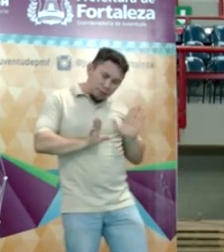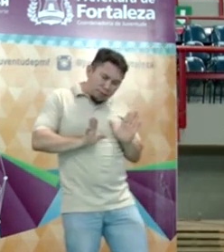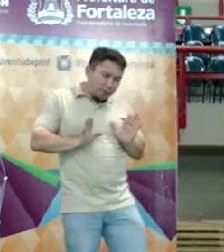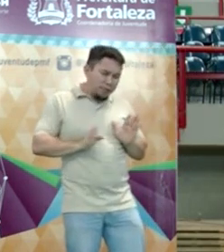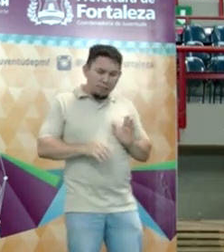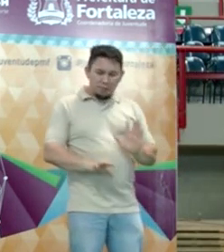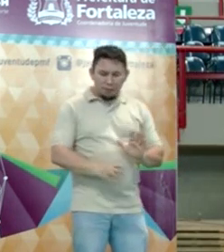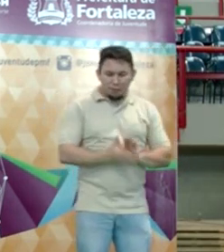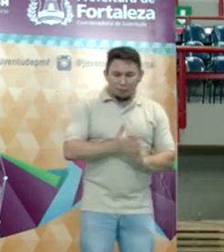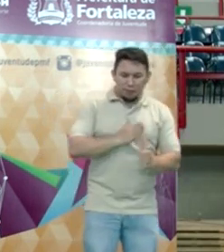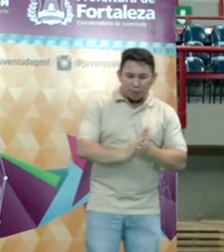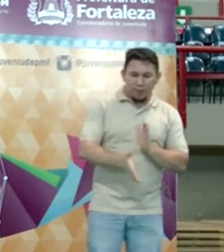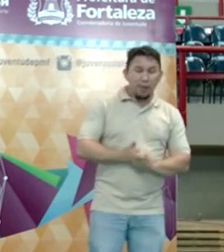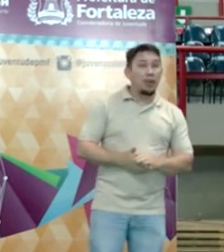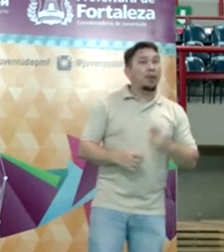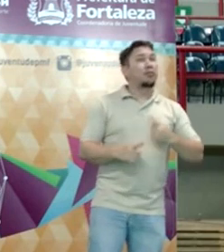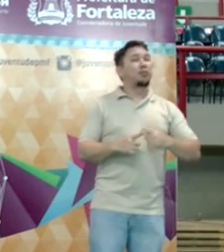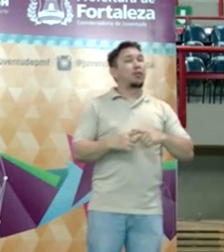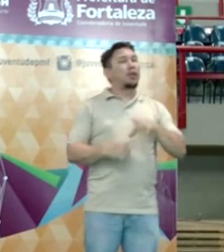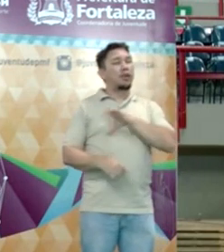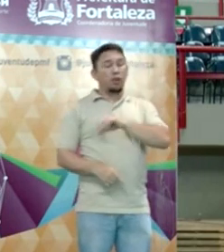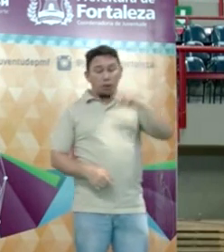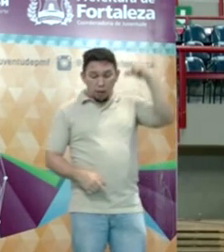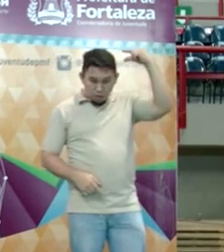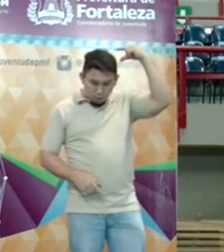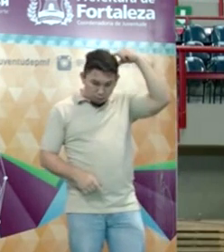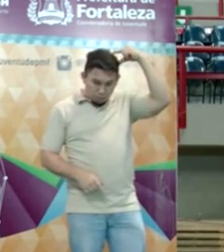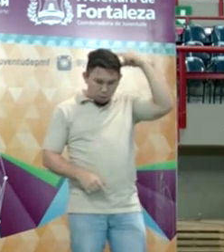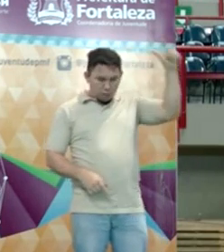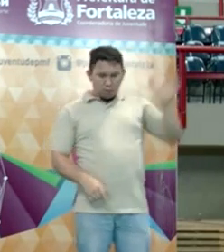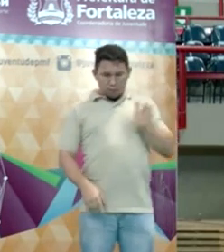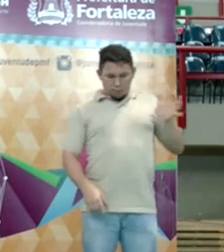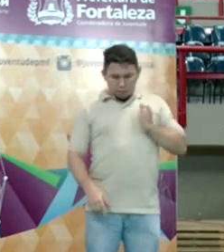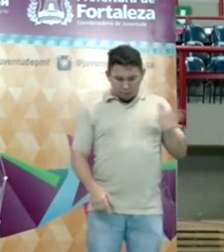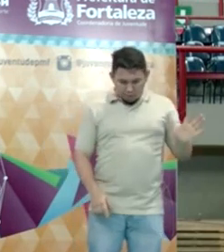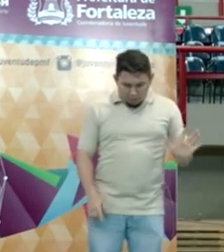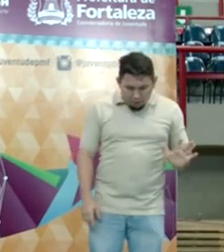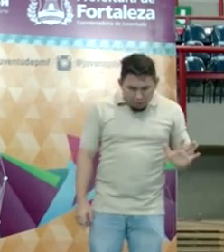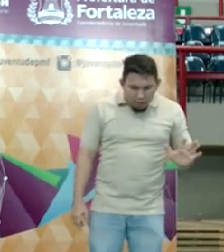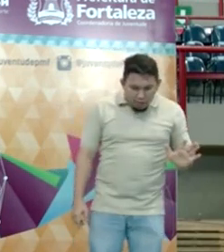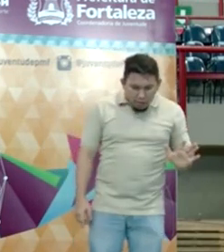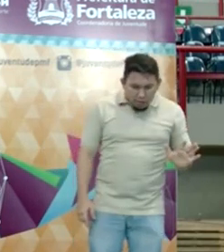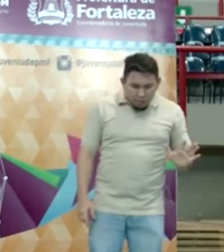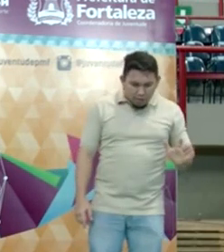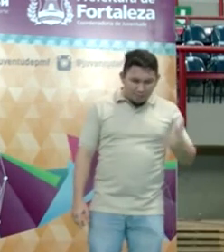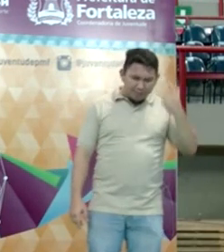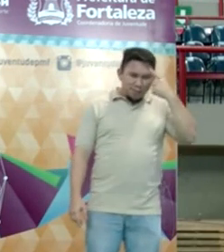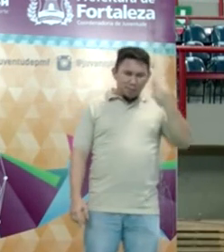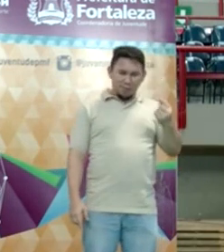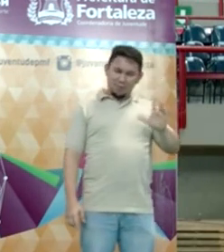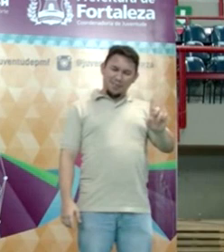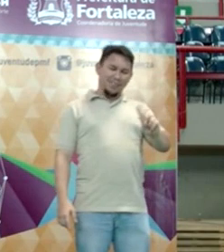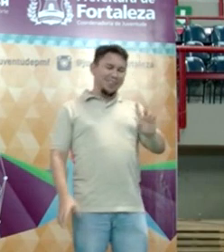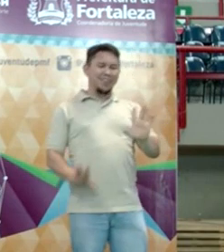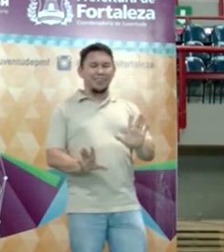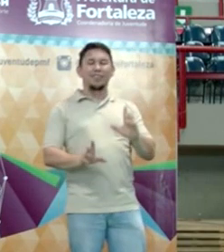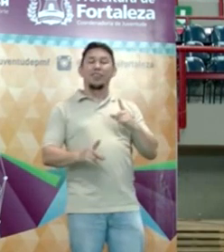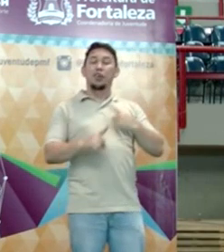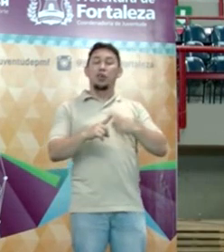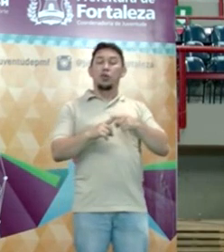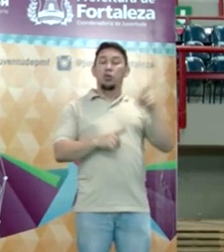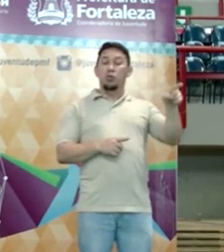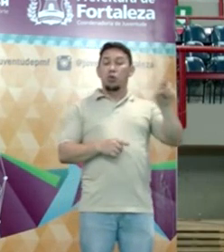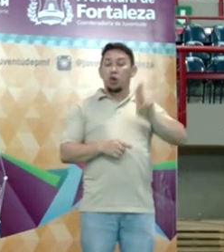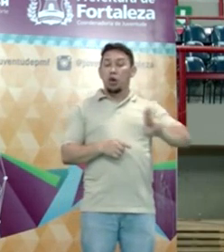não. Mas por que eu sou apaixonado pelo Batman? Não porque ele é rico, né? A gente só pensa na riqueza, não. Porque